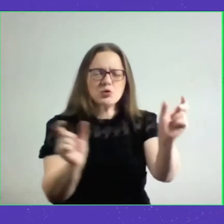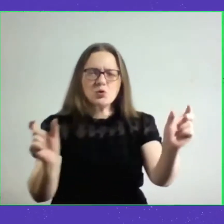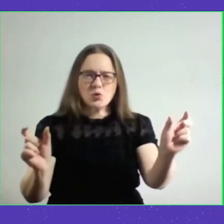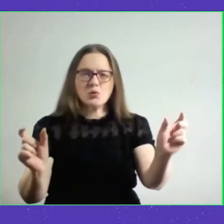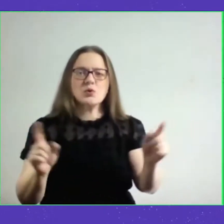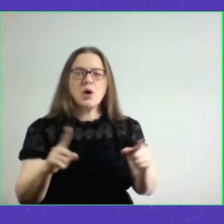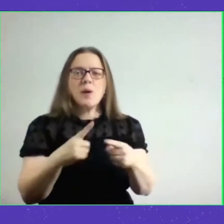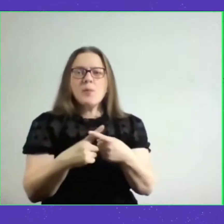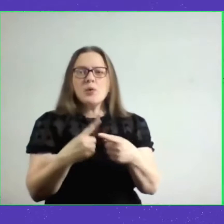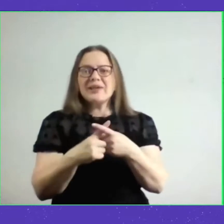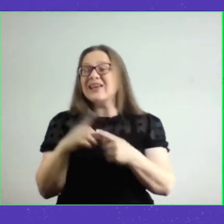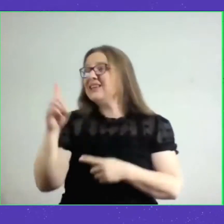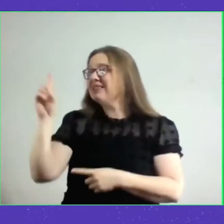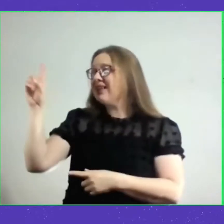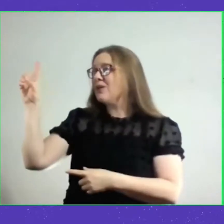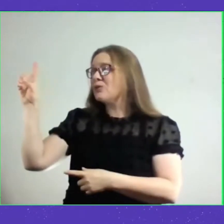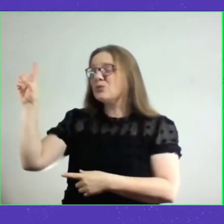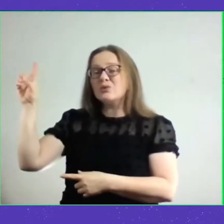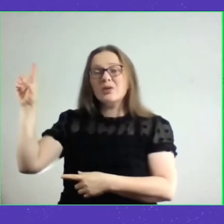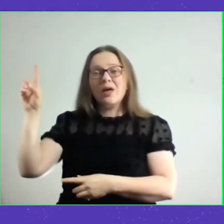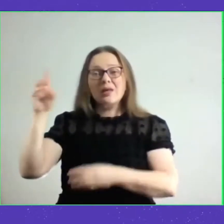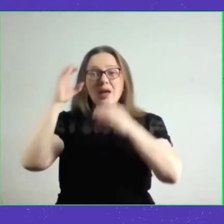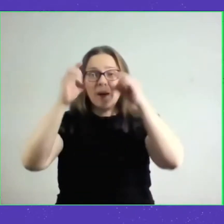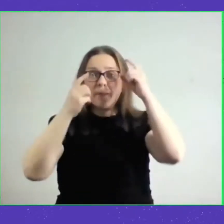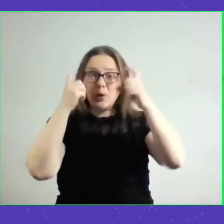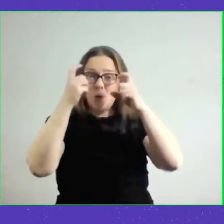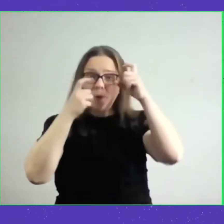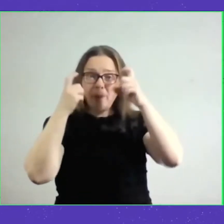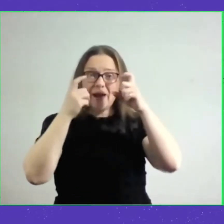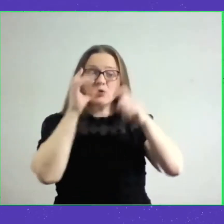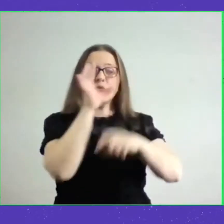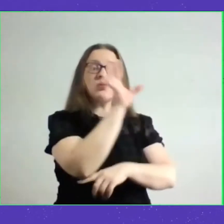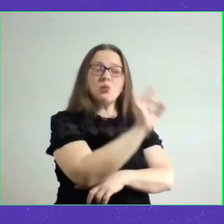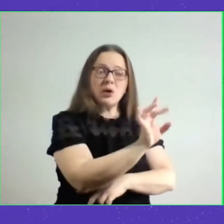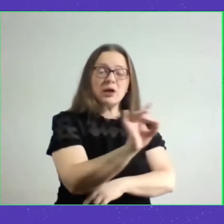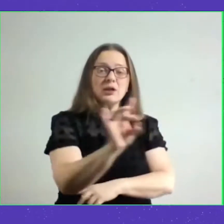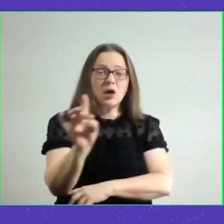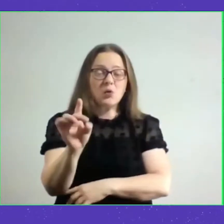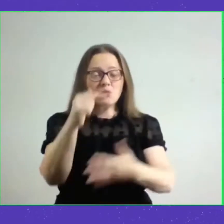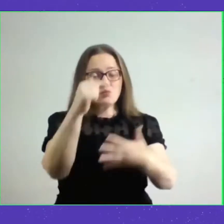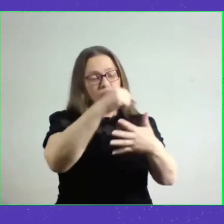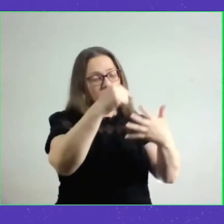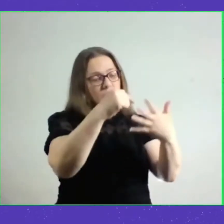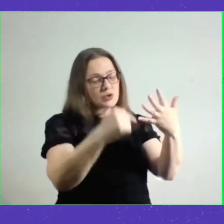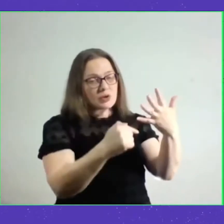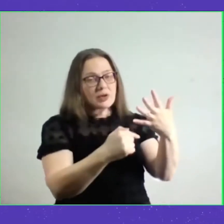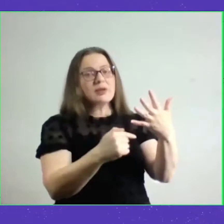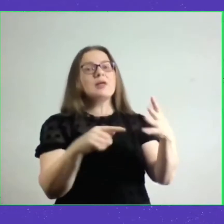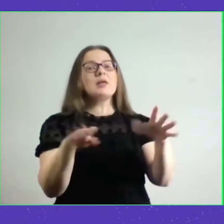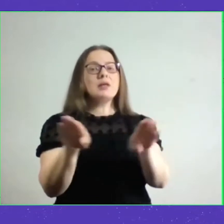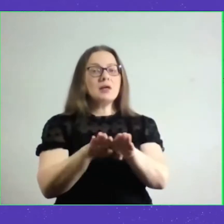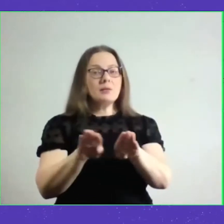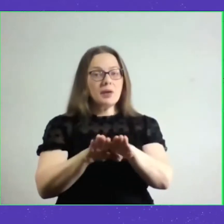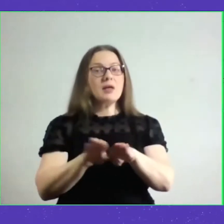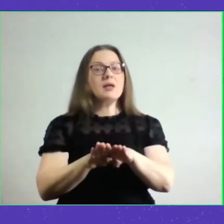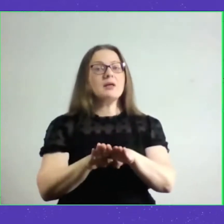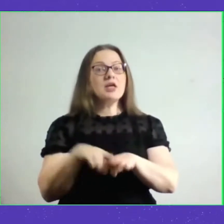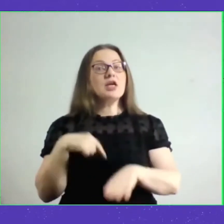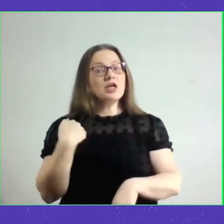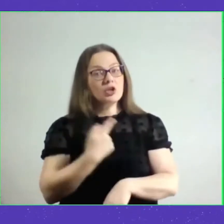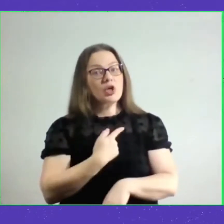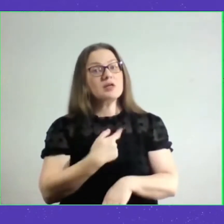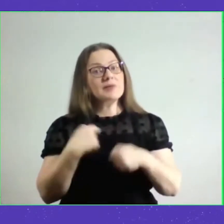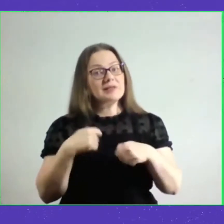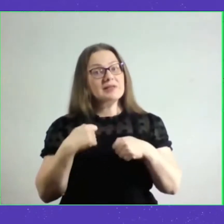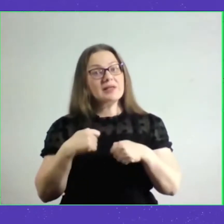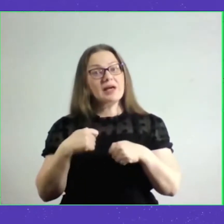isso. Deus está interessado nisso e Ele espera que nós nos aliemos a Ele para fazer a sua